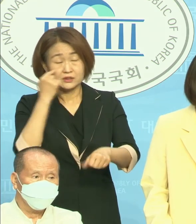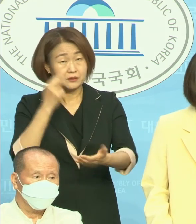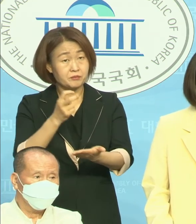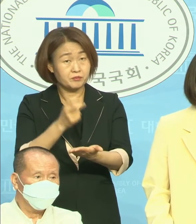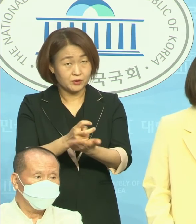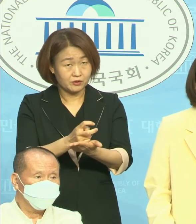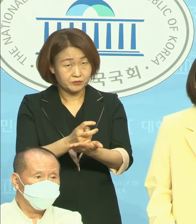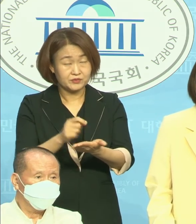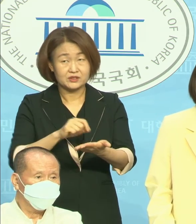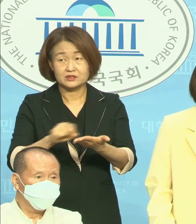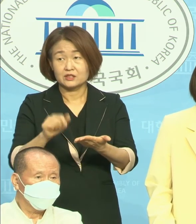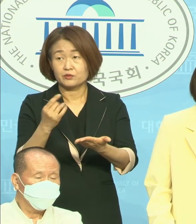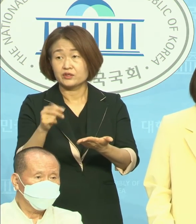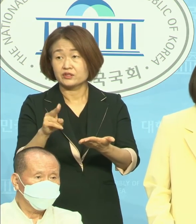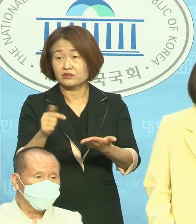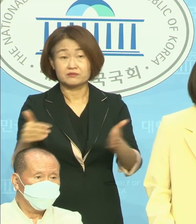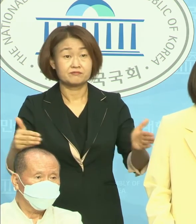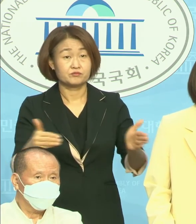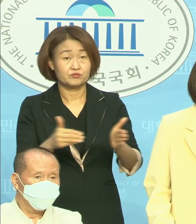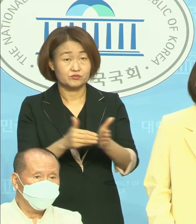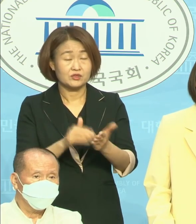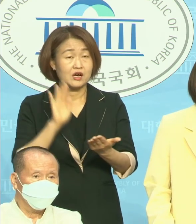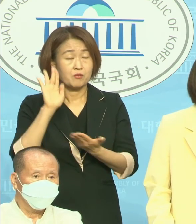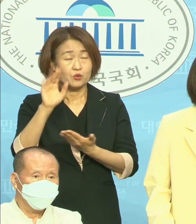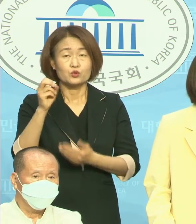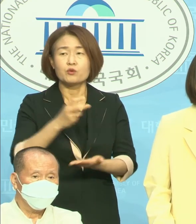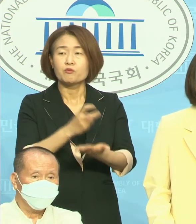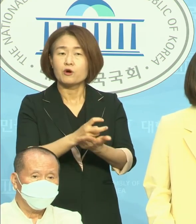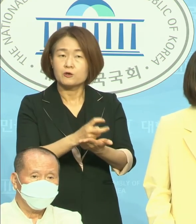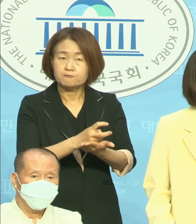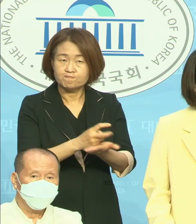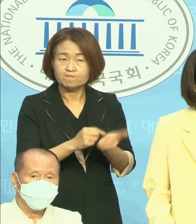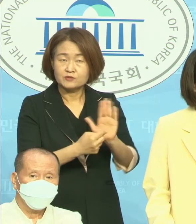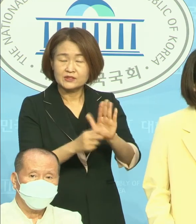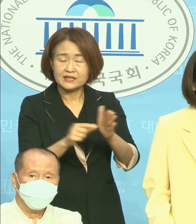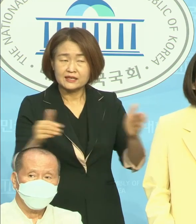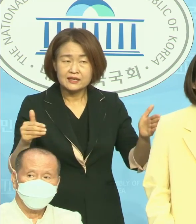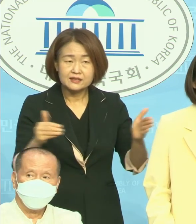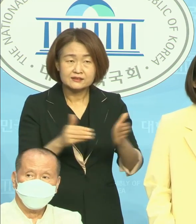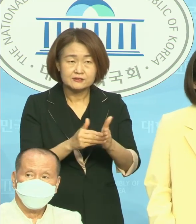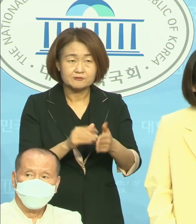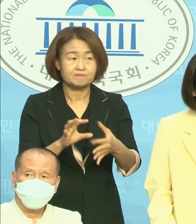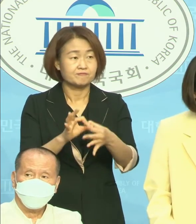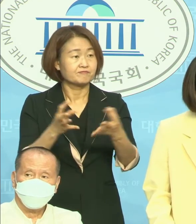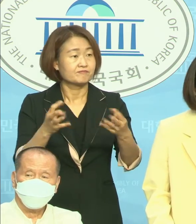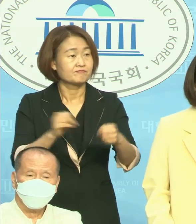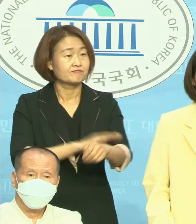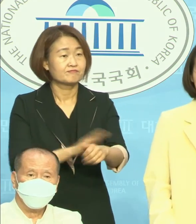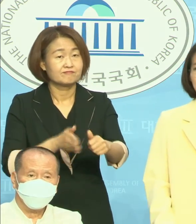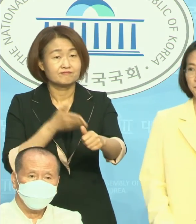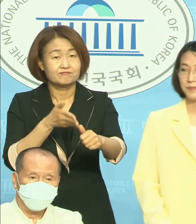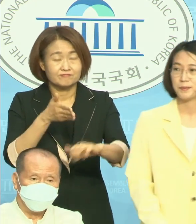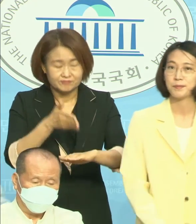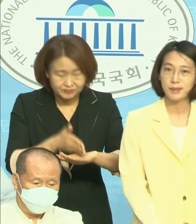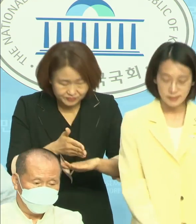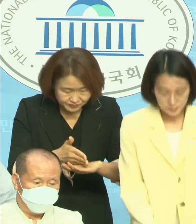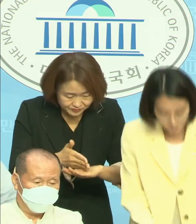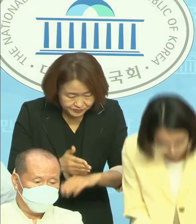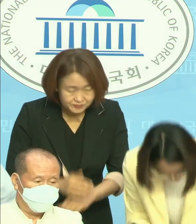기자회견을 마치고 있구요 앞으로도 버퍼 반발이 되는 데까지 많은 관심 가져 주실 것을 당부드립니다 감사합니다